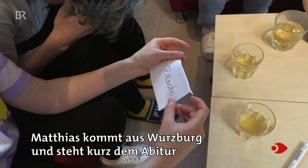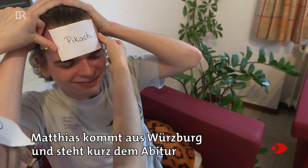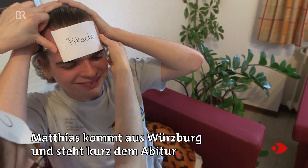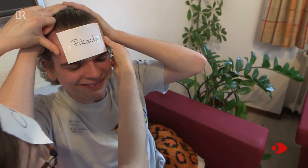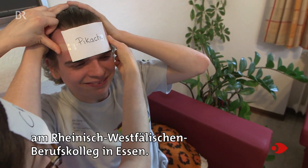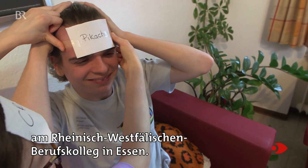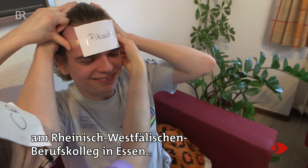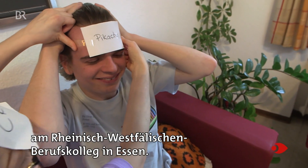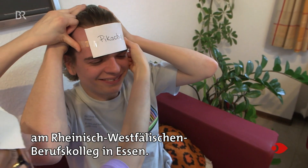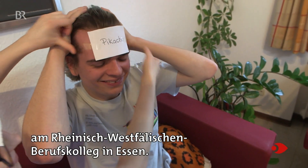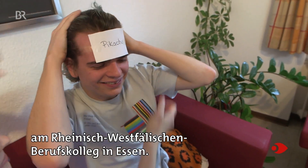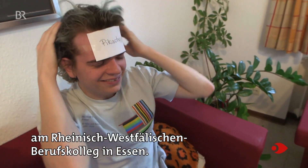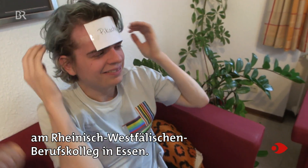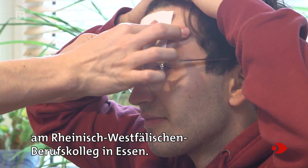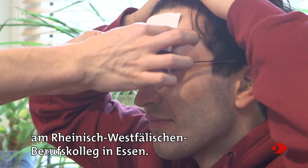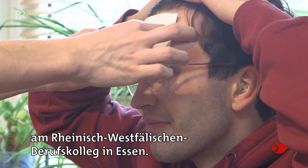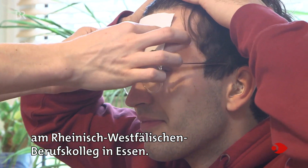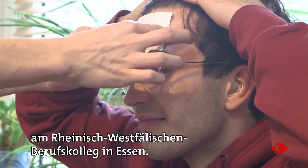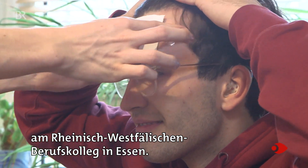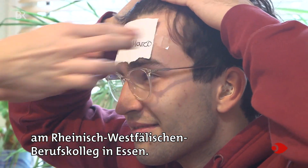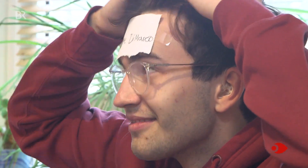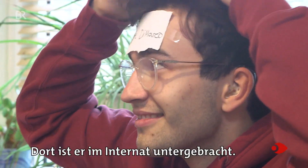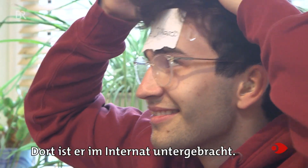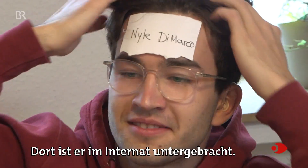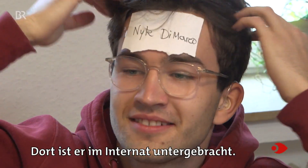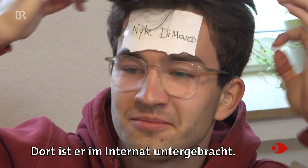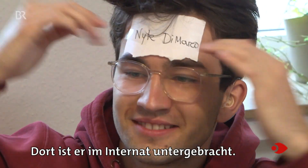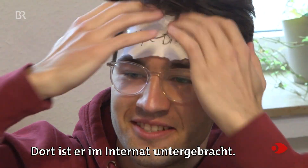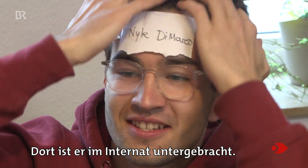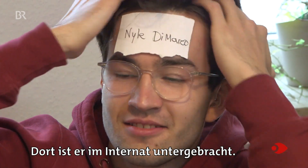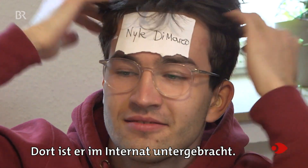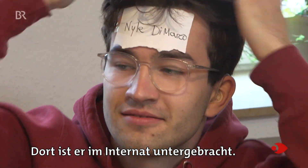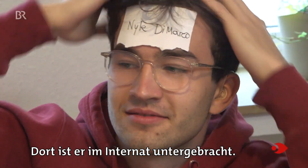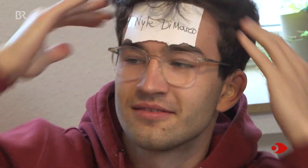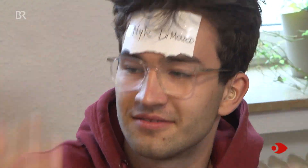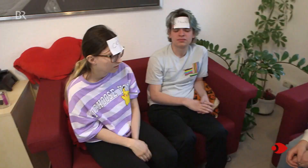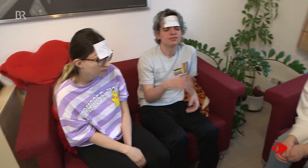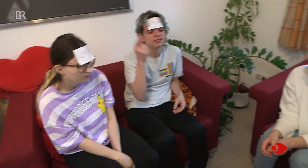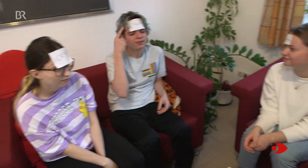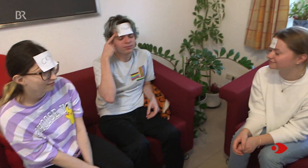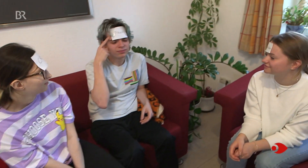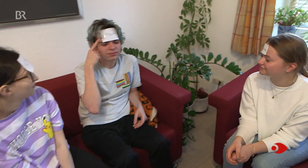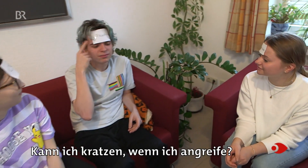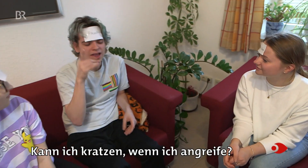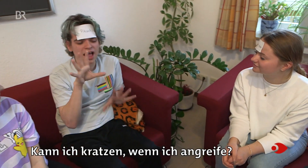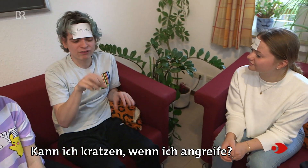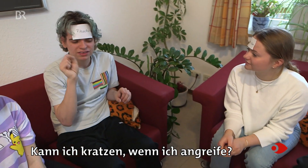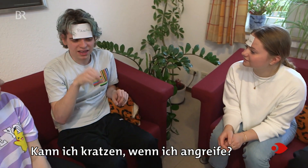vor dem Abitur am Rheinisch-Westfälischen Berufskolleg in Essen. Dort ist er im Internat untergebracht. Kann ich kratzen, wenn